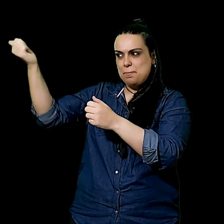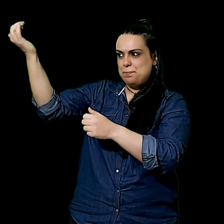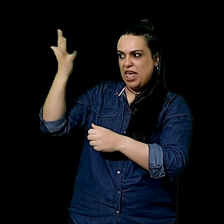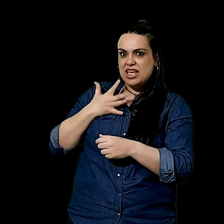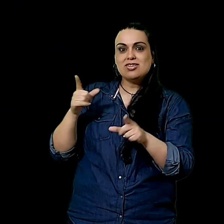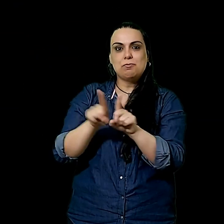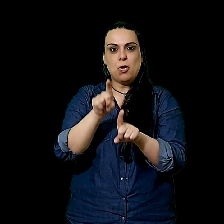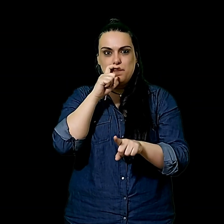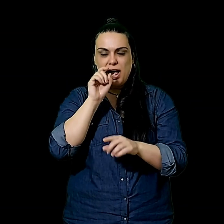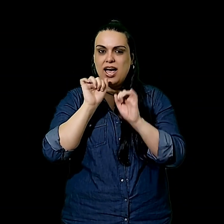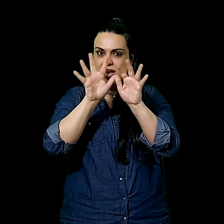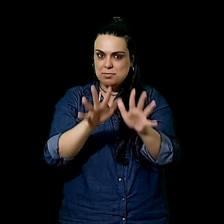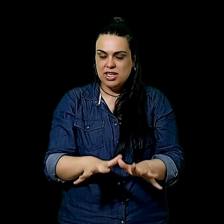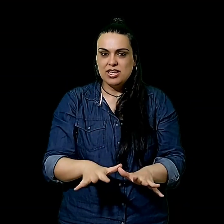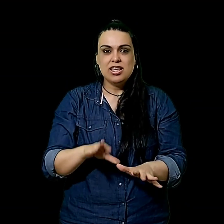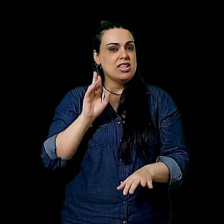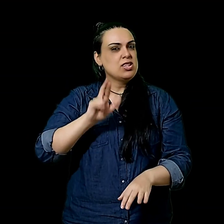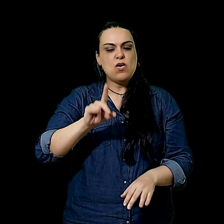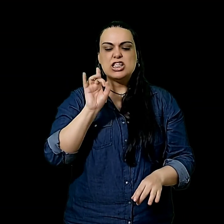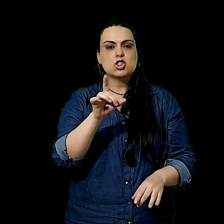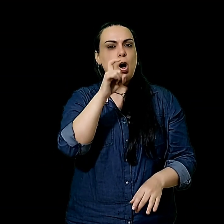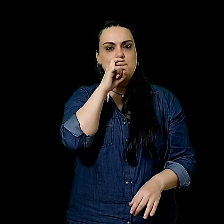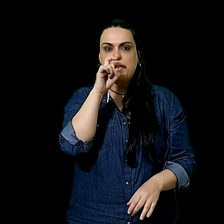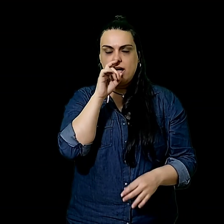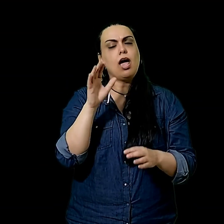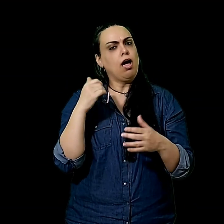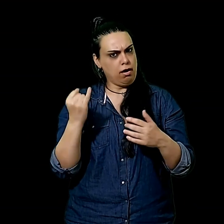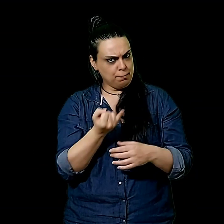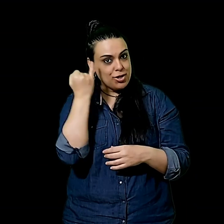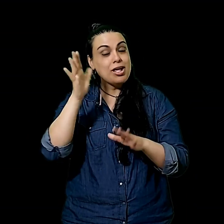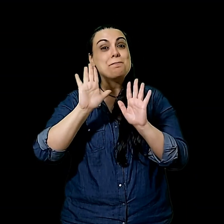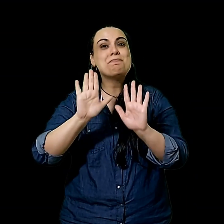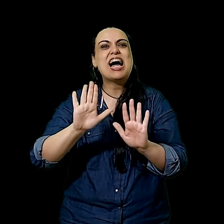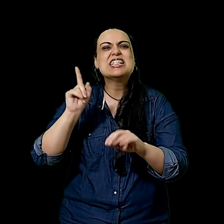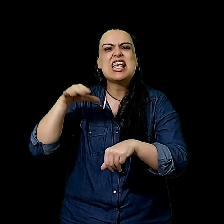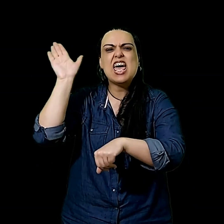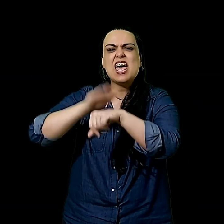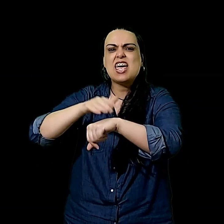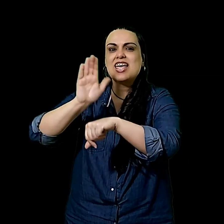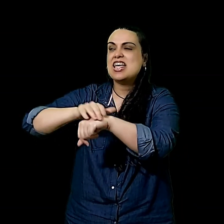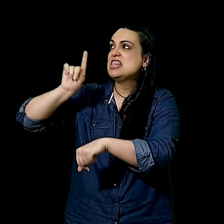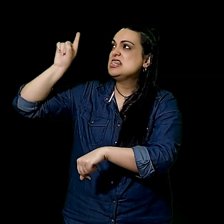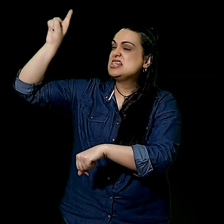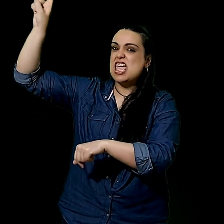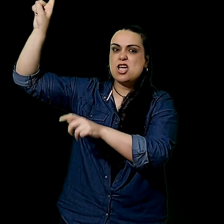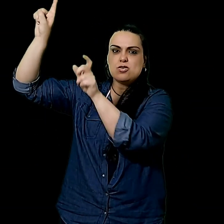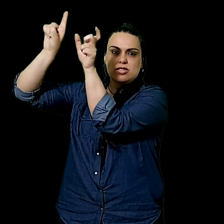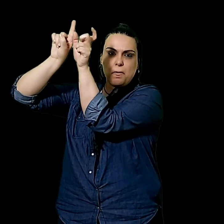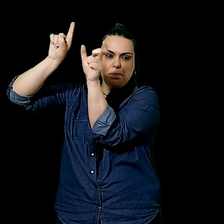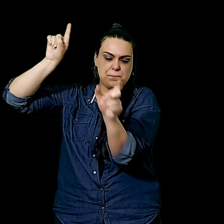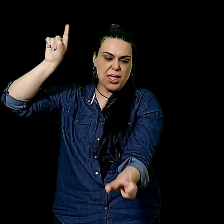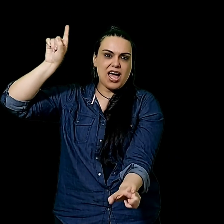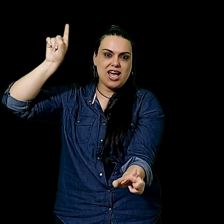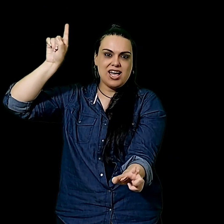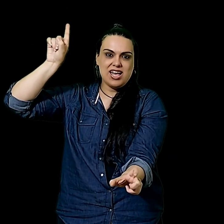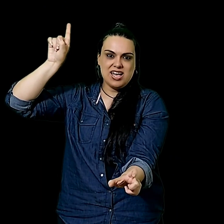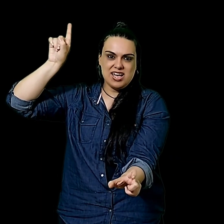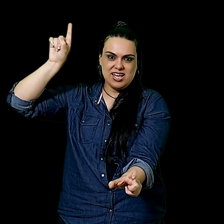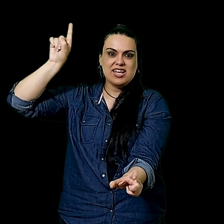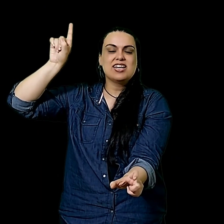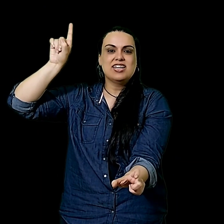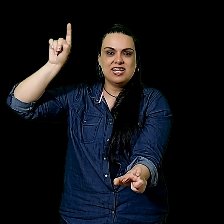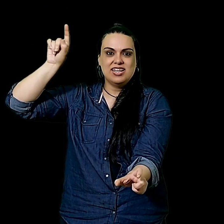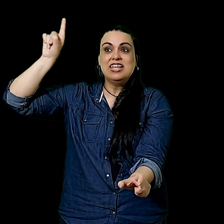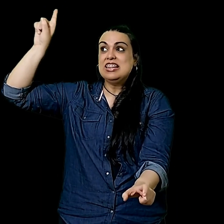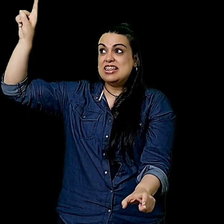nenhuma dificuldade aqui, não é só a palavra do Pai. Isso conta muito, mas é a palavra de Deus na boca do Pai. Aleluia. Tá